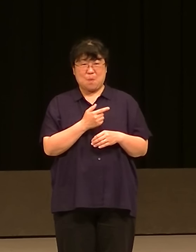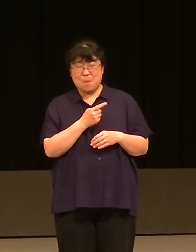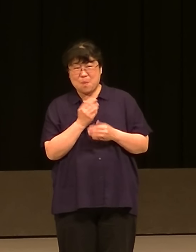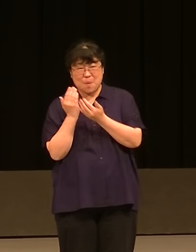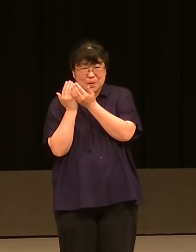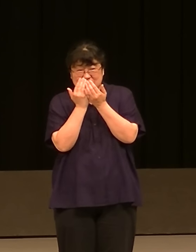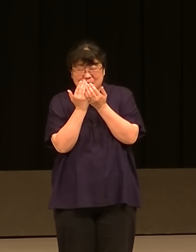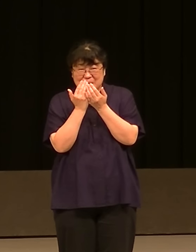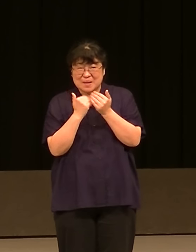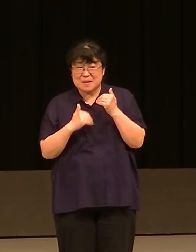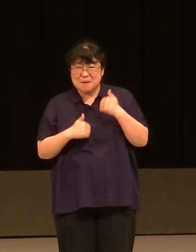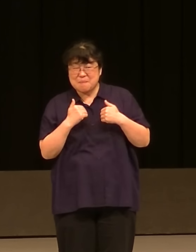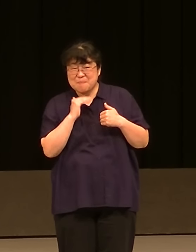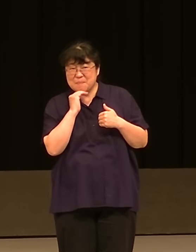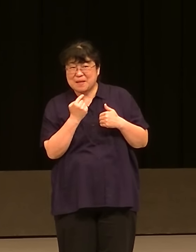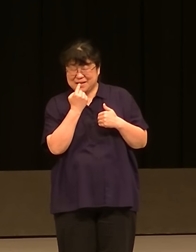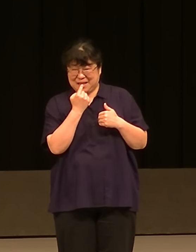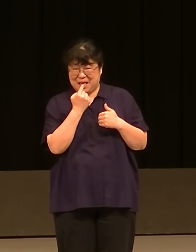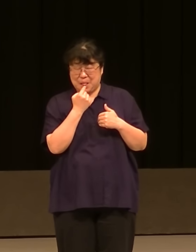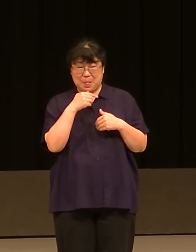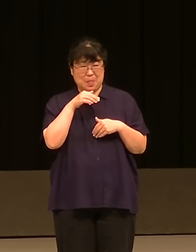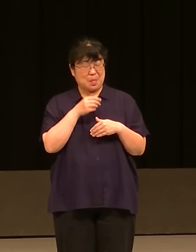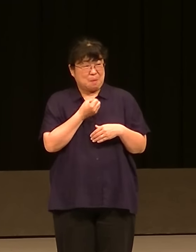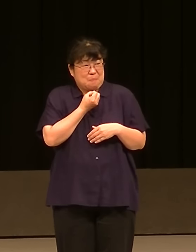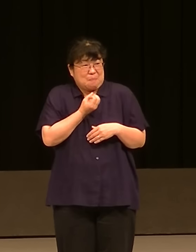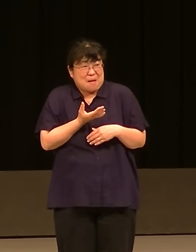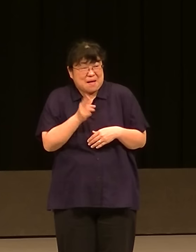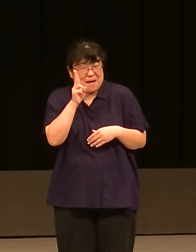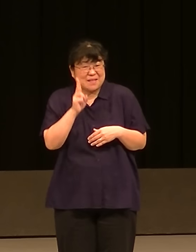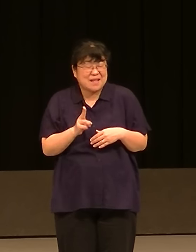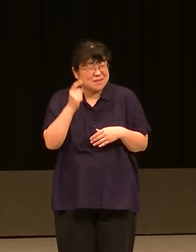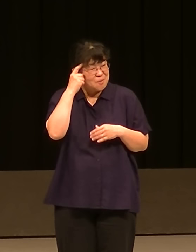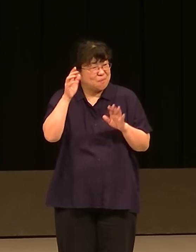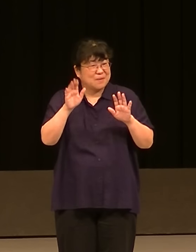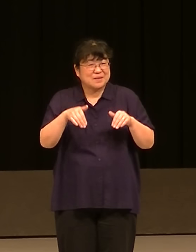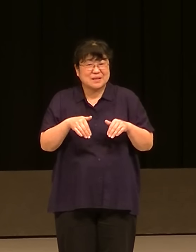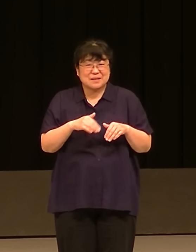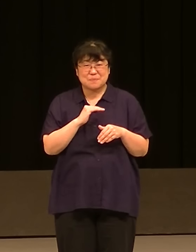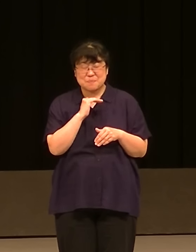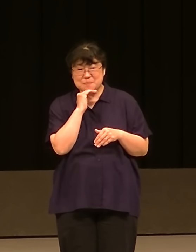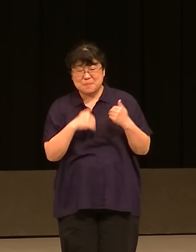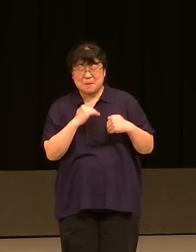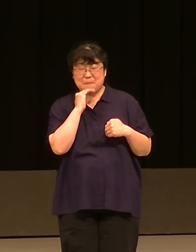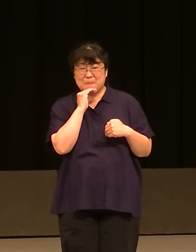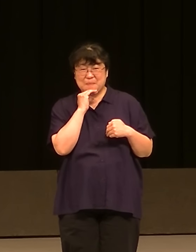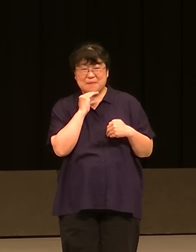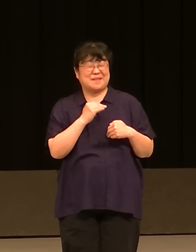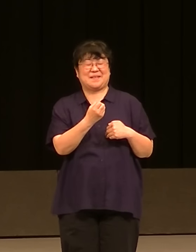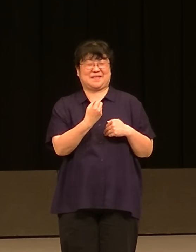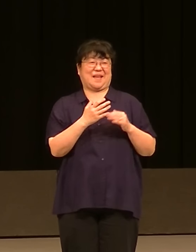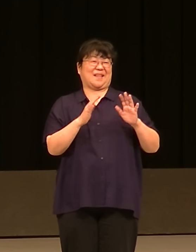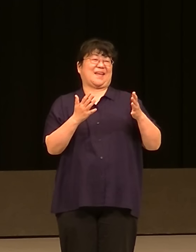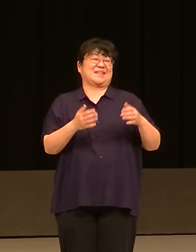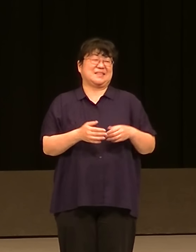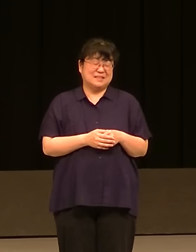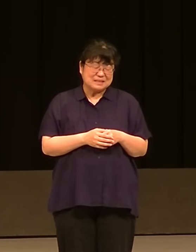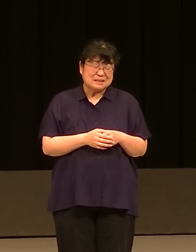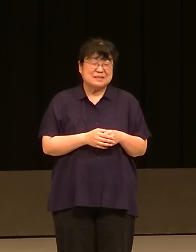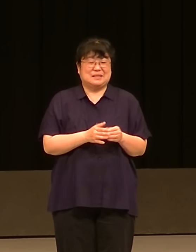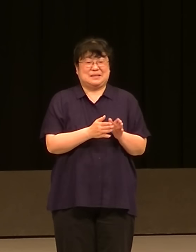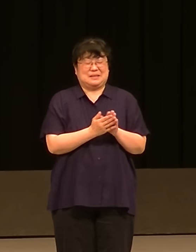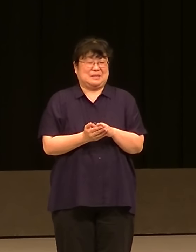です。そのうちちょっと舌が滑っていけちゃうんじゃないかなと、思って期待していましたが、その機会はついに